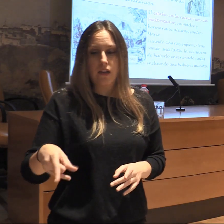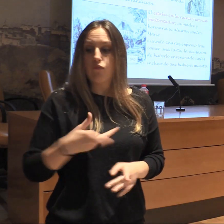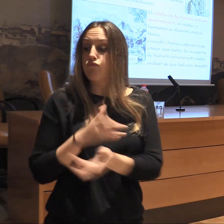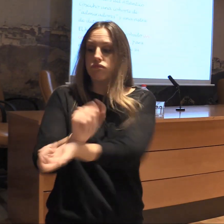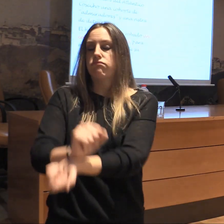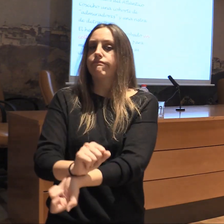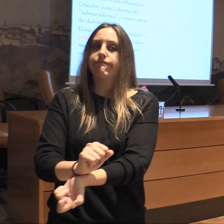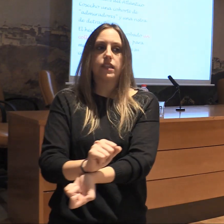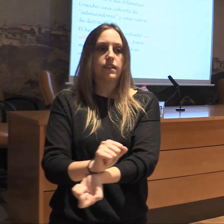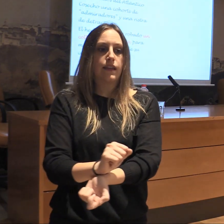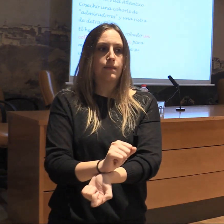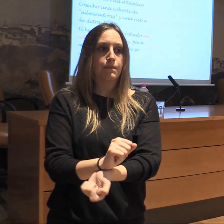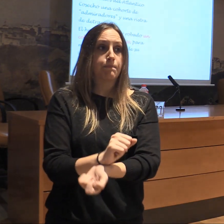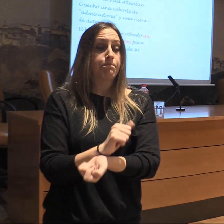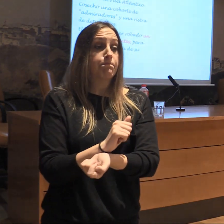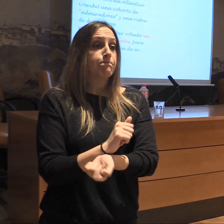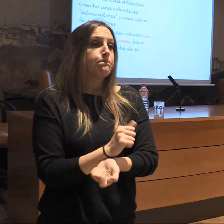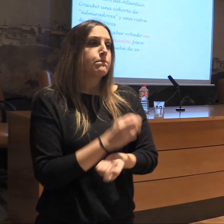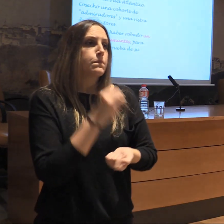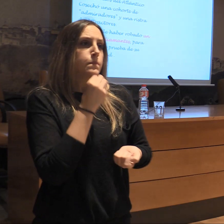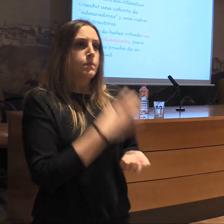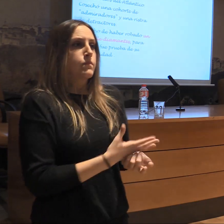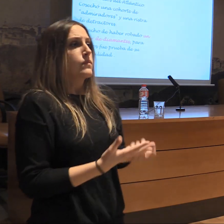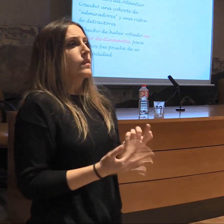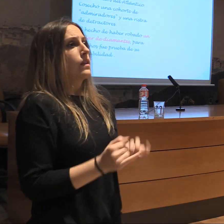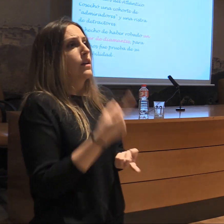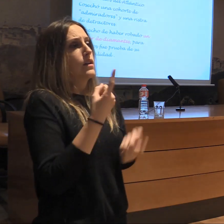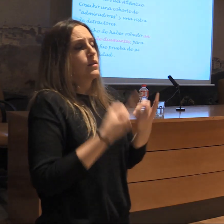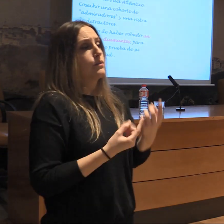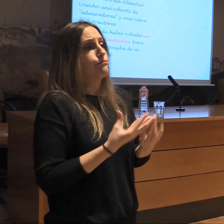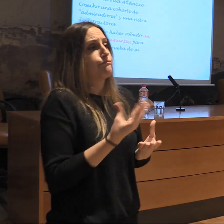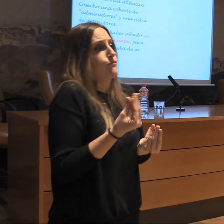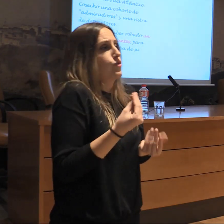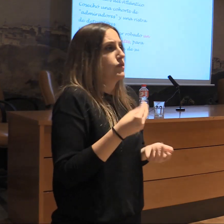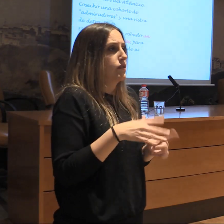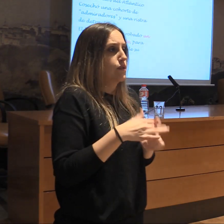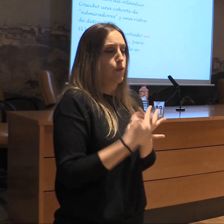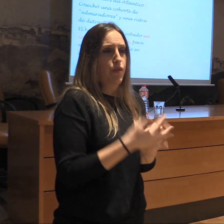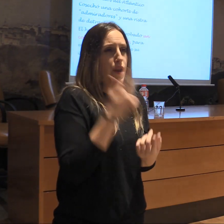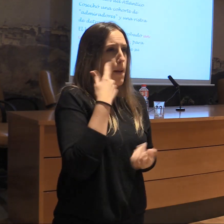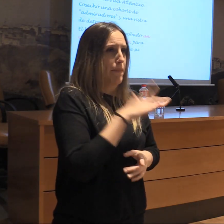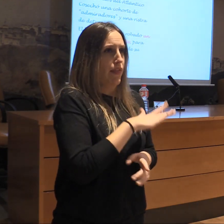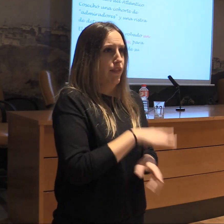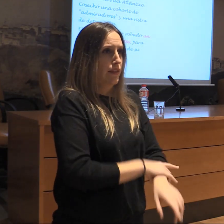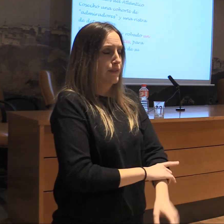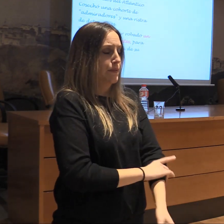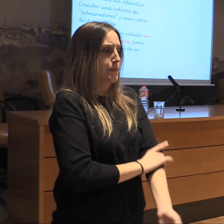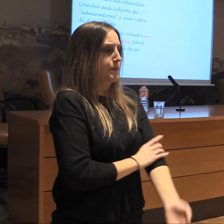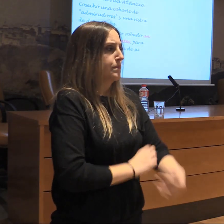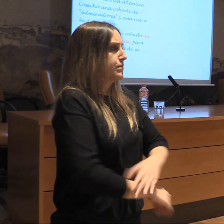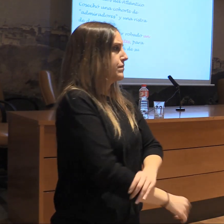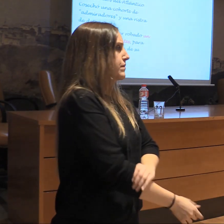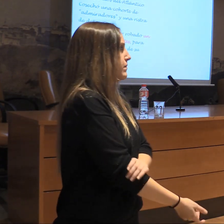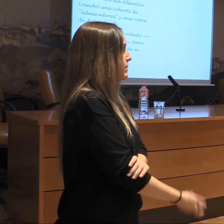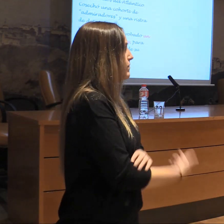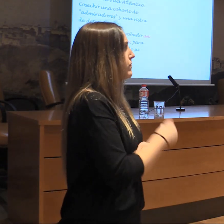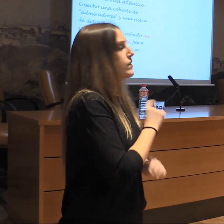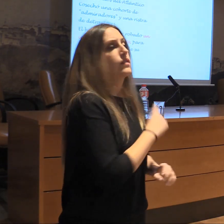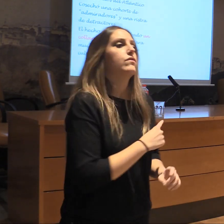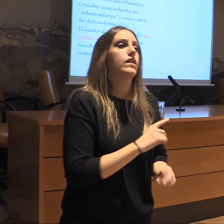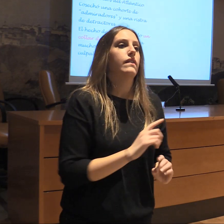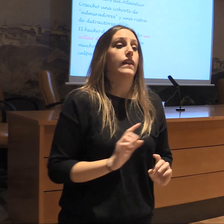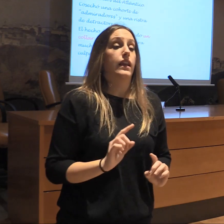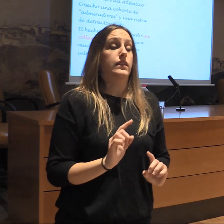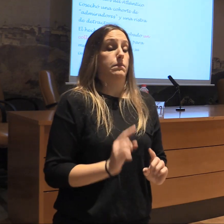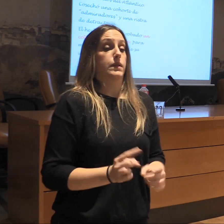detenida. Bueno, hay muchos otros casos parecidos a esto. Este fue uno de los primeros